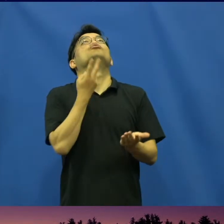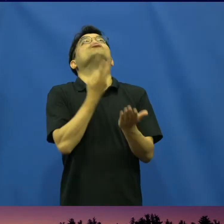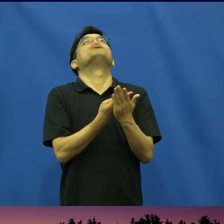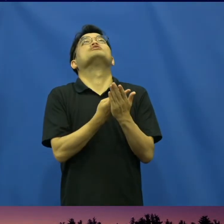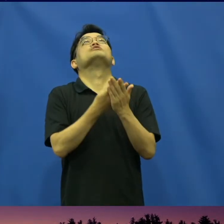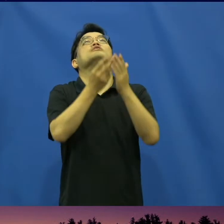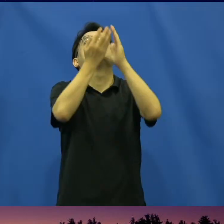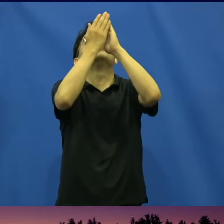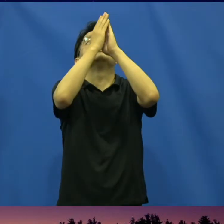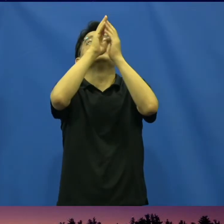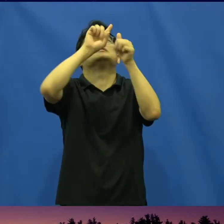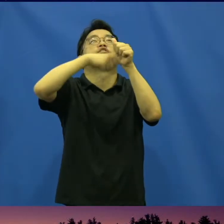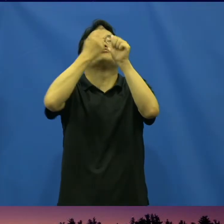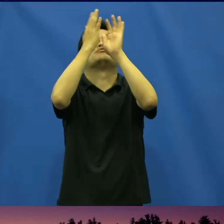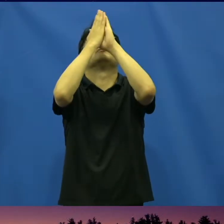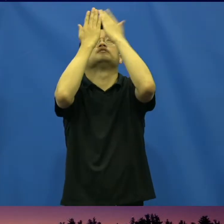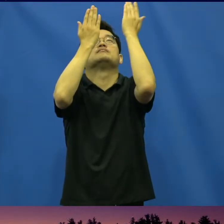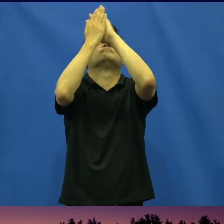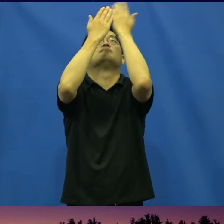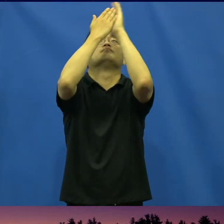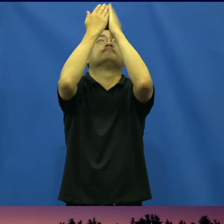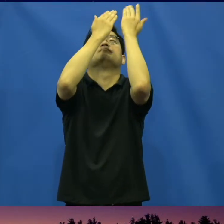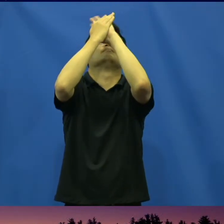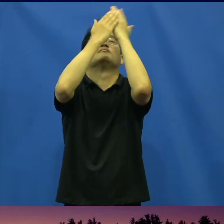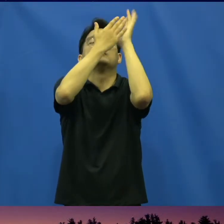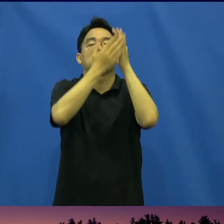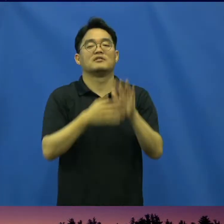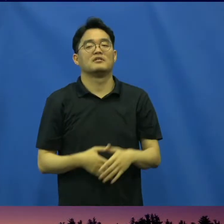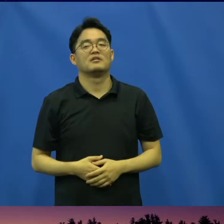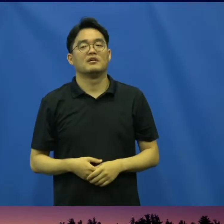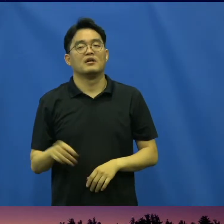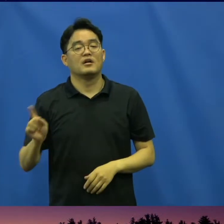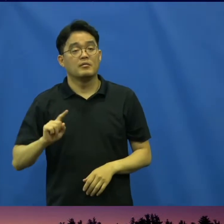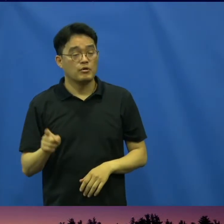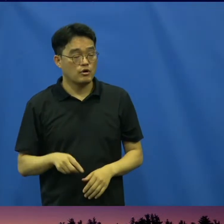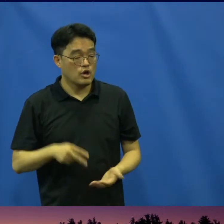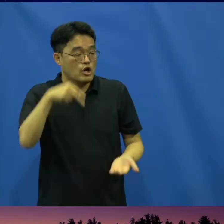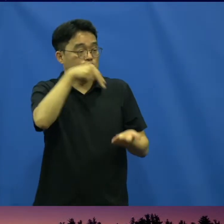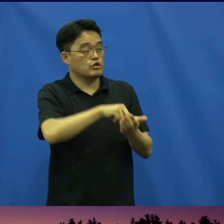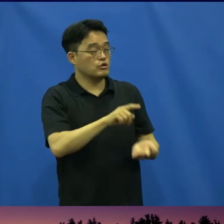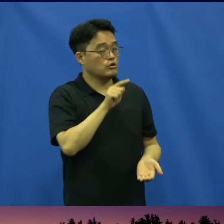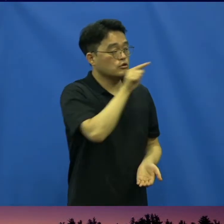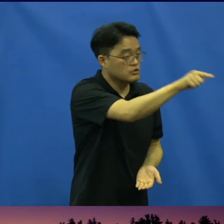가만히 있어도 전기를 끄는 일어나가지고 끄는 게 싫으니까.